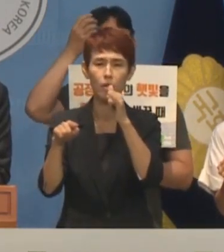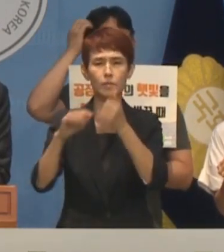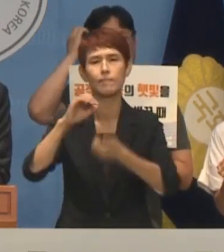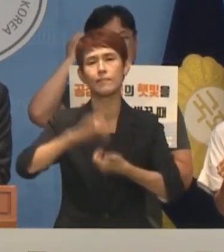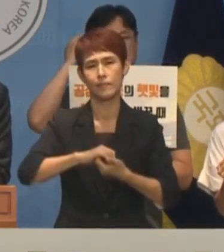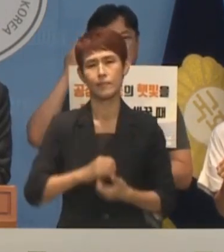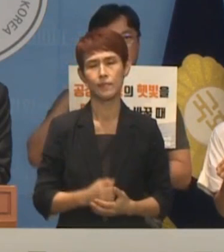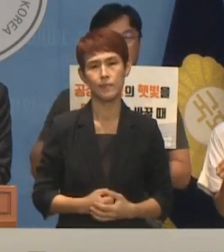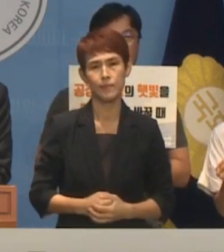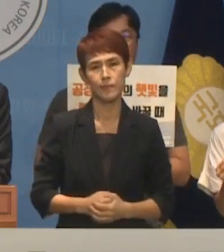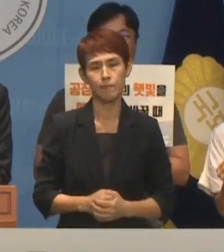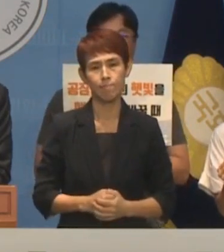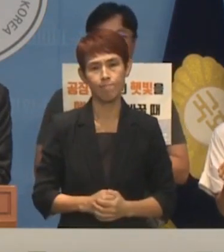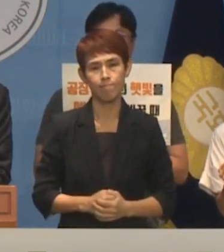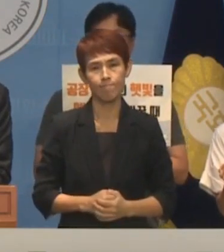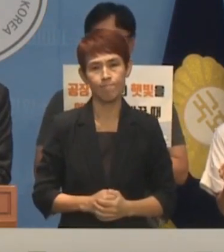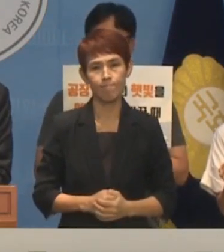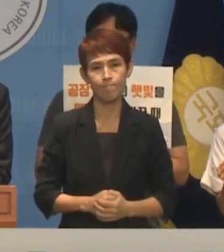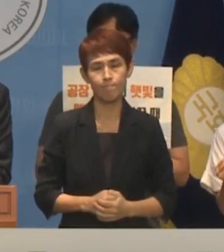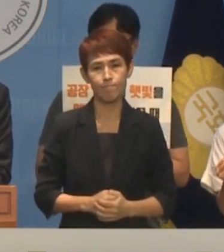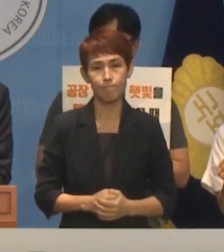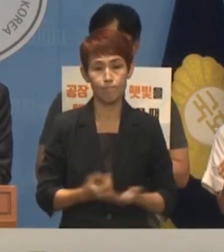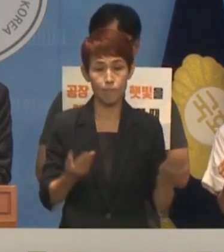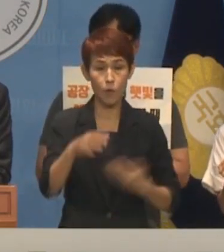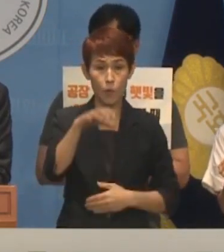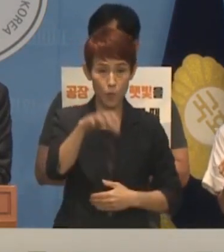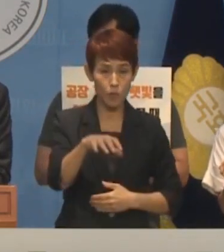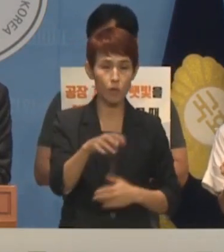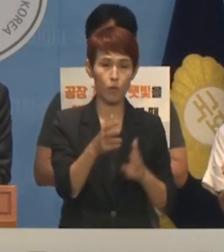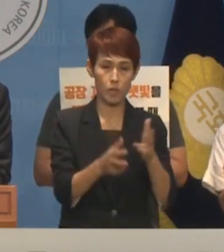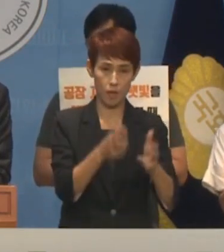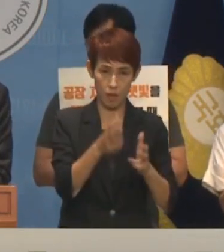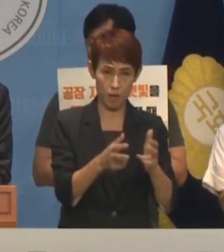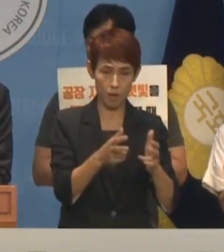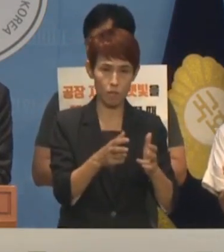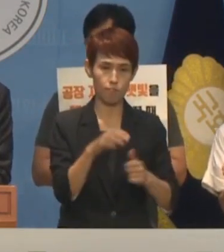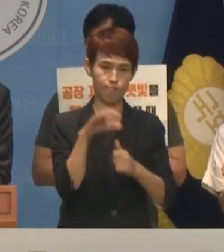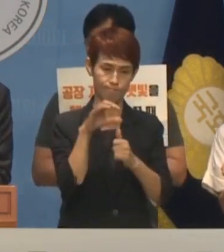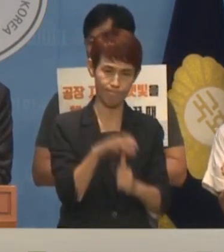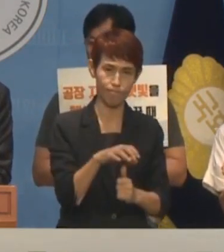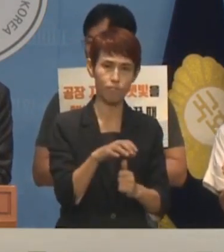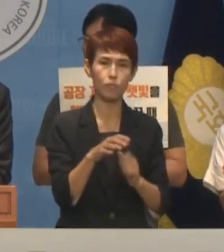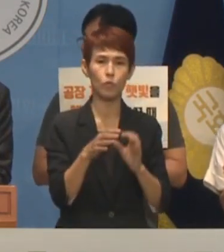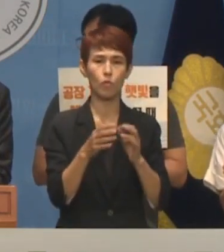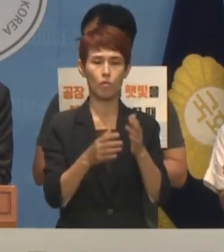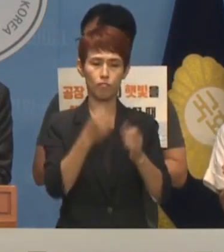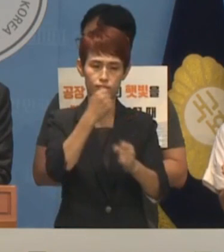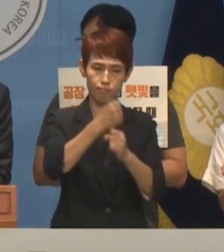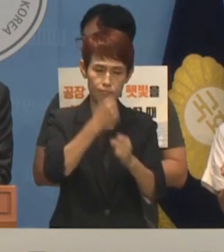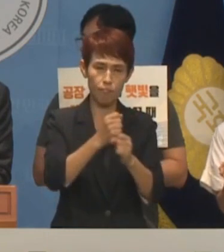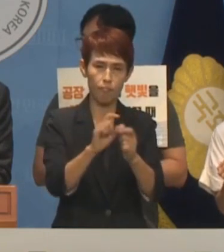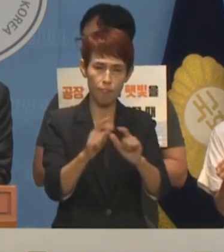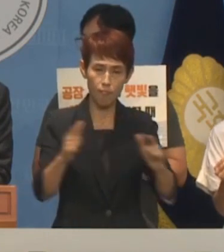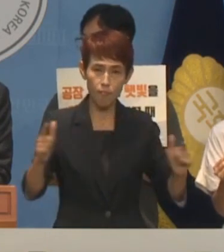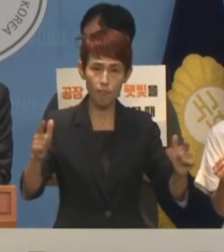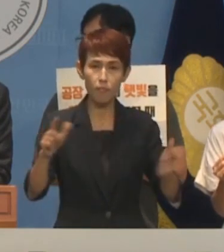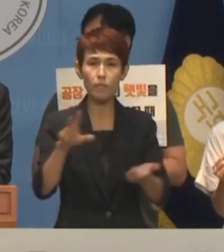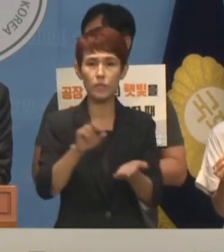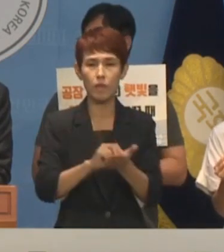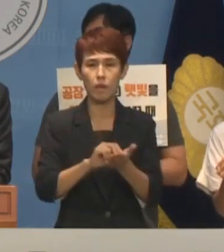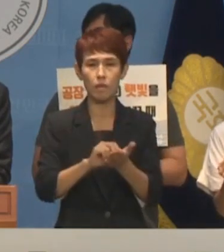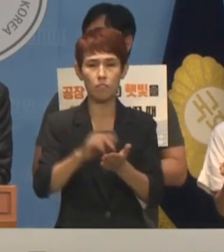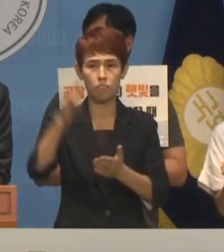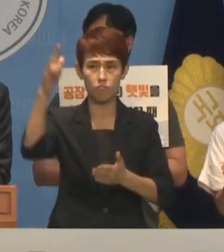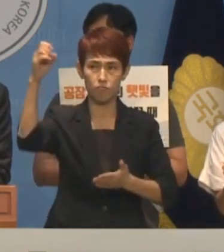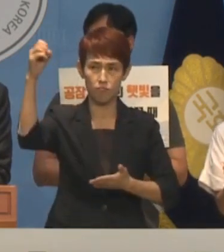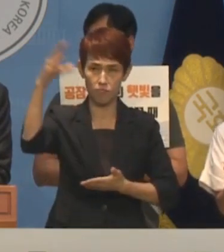있습니다. 현장에서는 공장 외 용도 활용 제한, 공장주 변경 시 설비 승계 등의 문제로 확산의